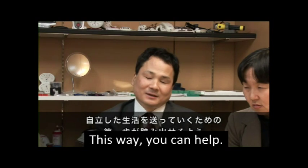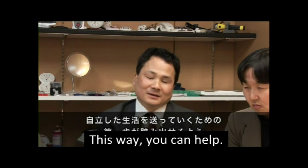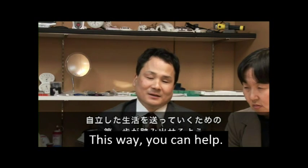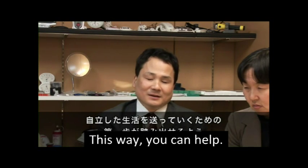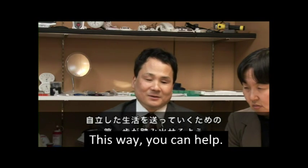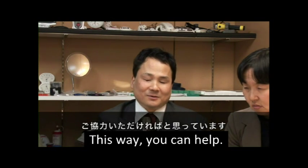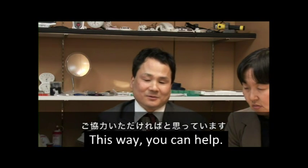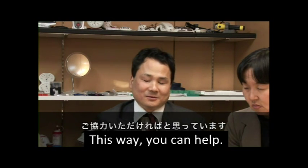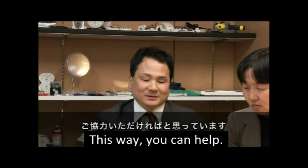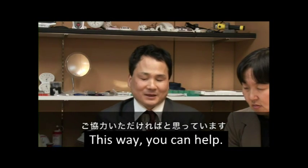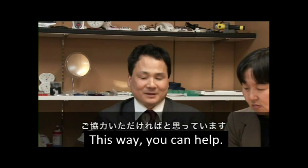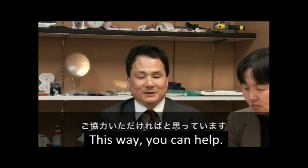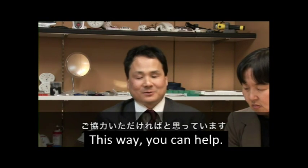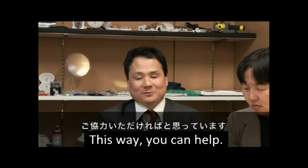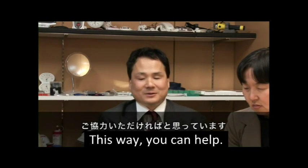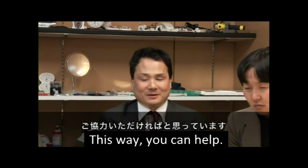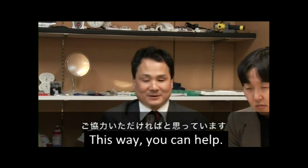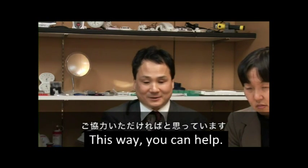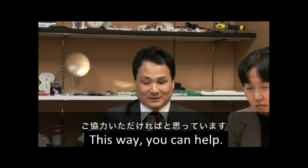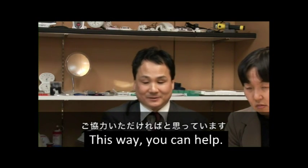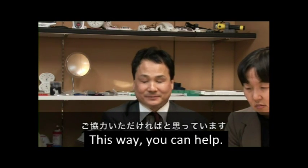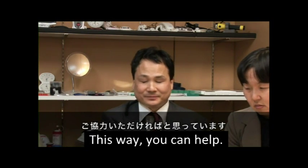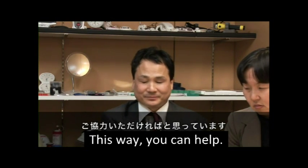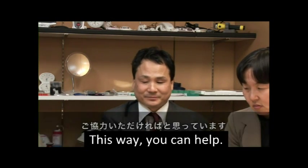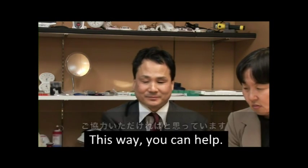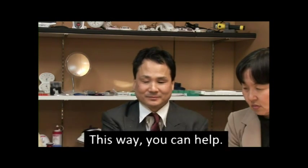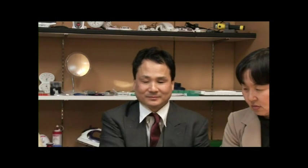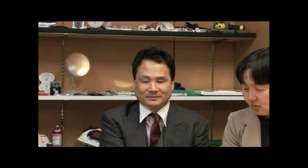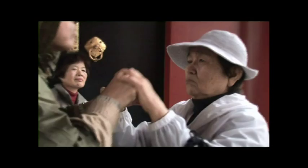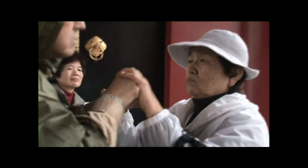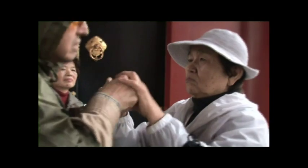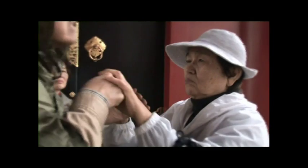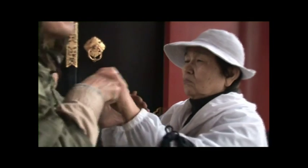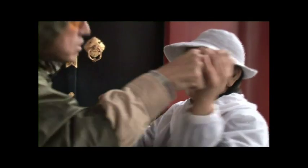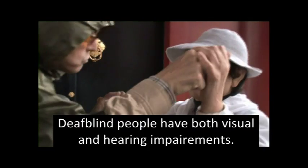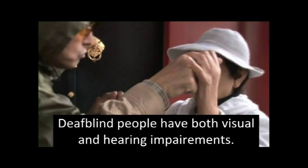にご協力いただければと思っています。